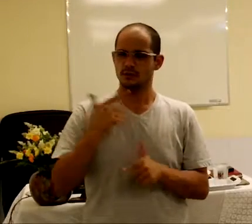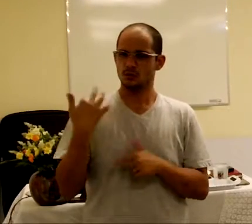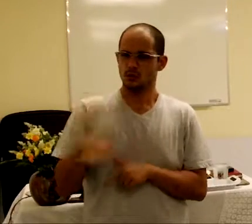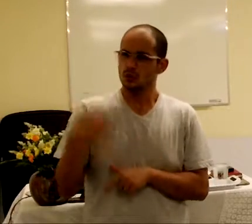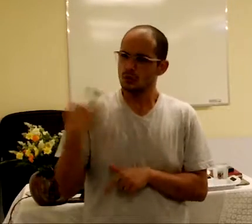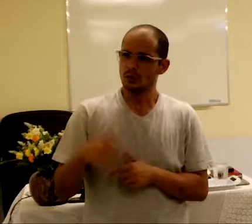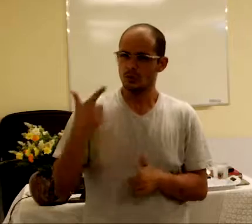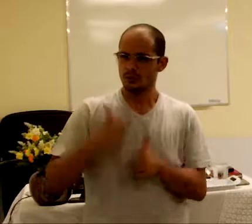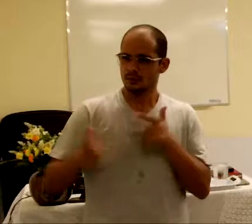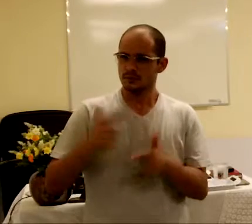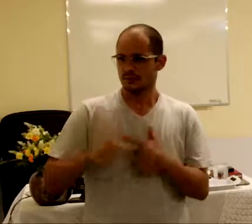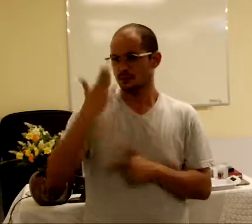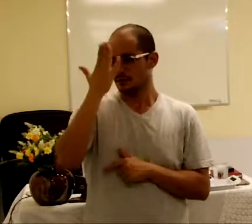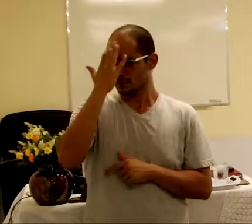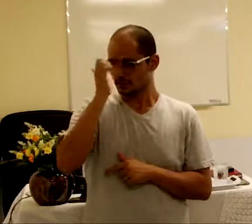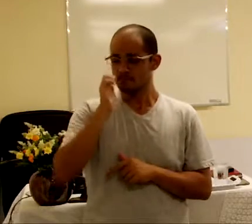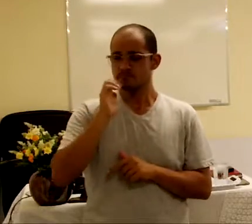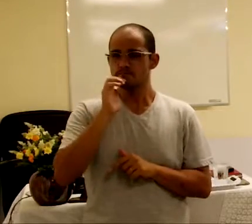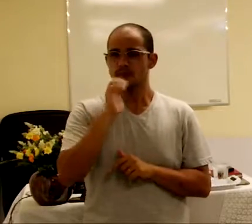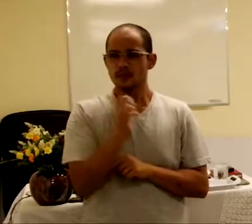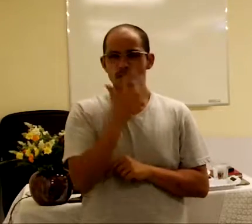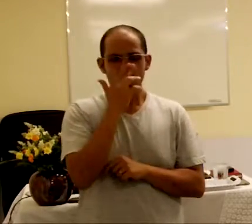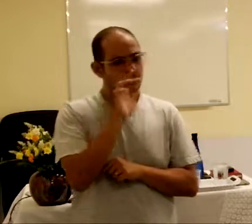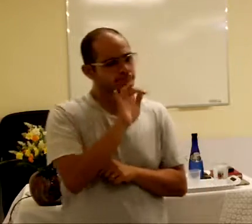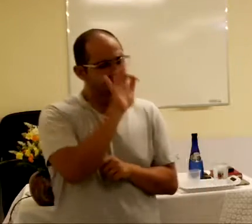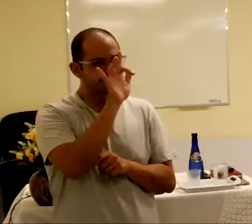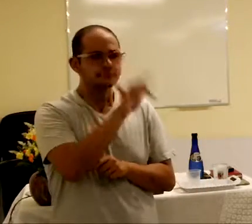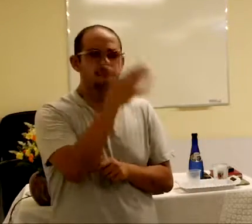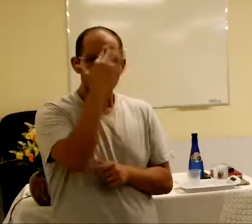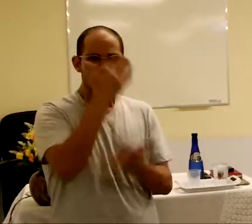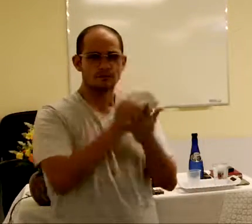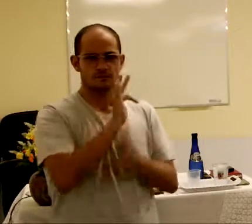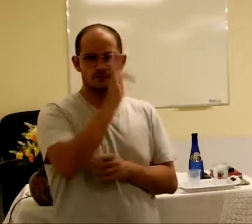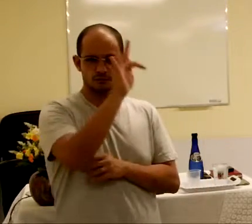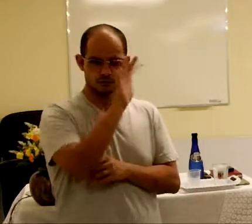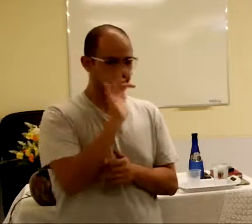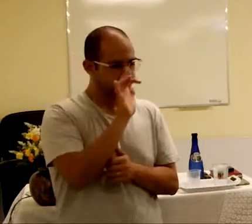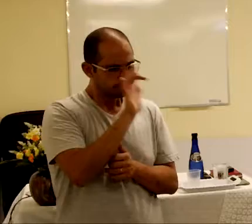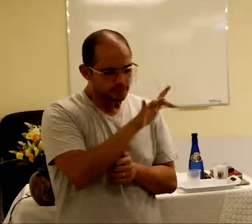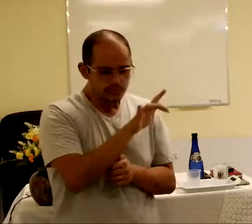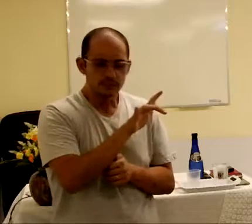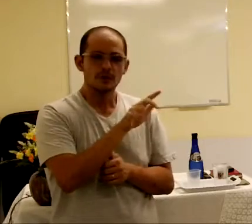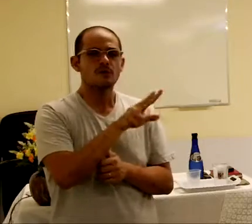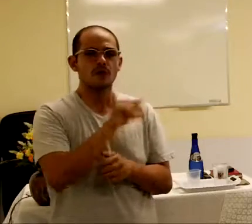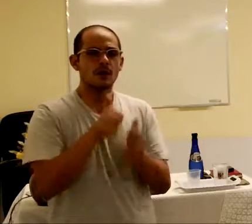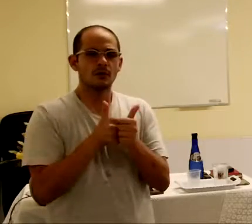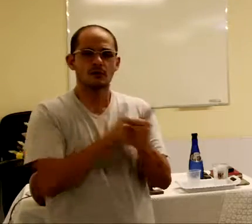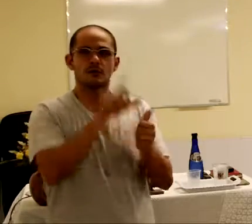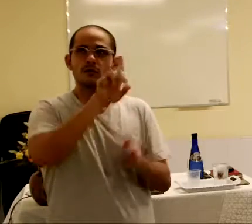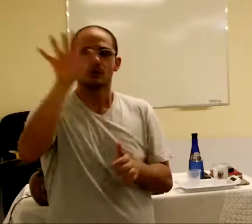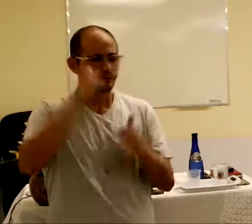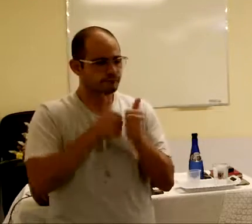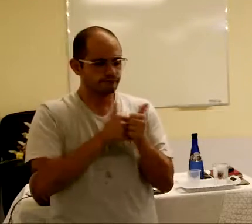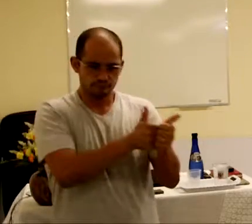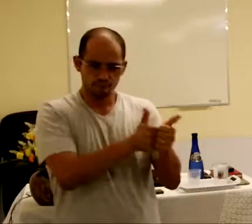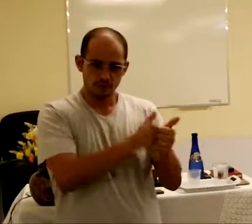pode ser negada. Mas esse toque de esperança, essa percepção de que Deus está acompanhando esse processo, de que